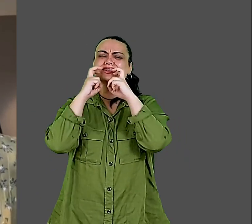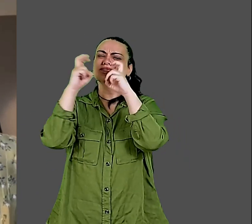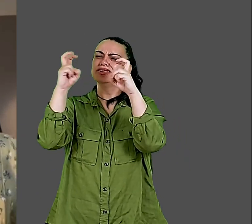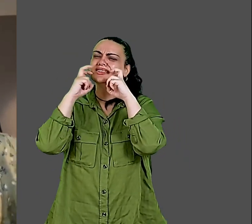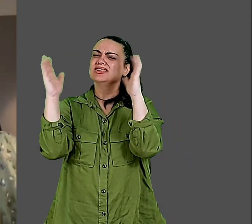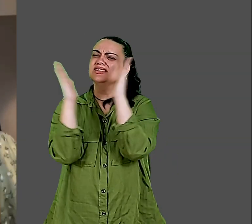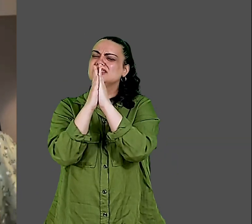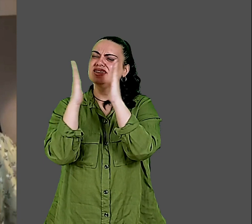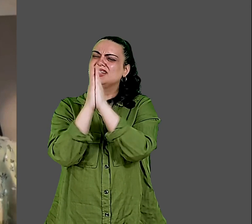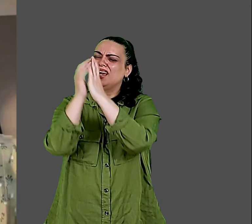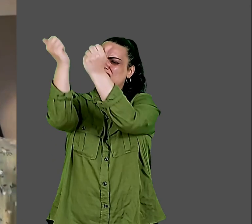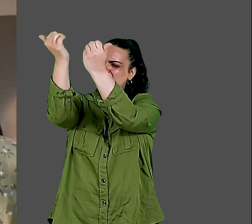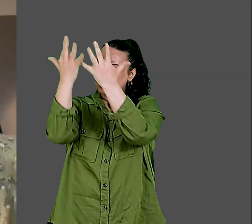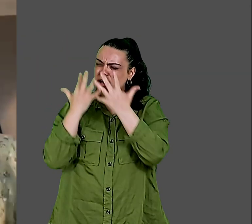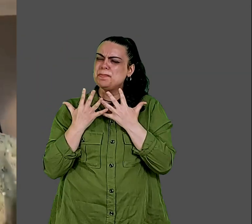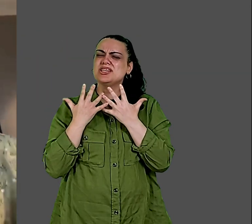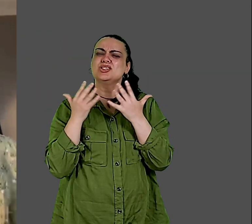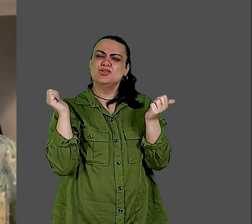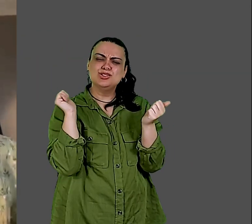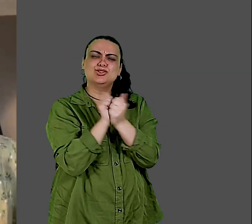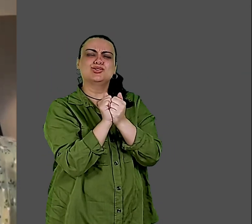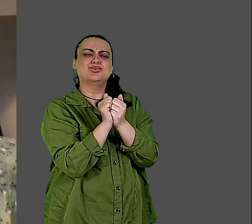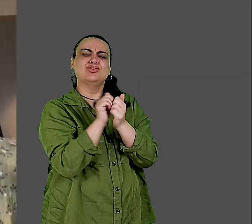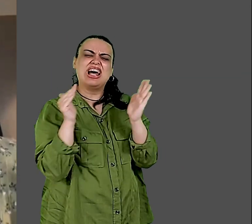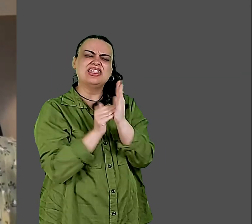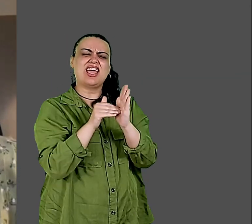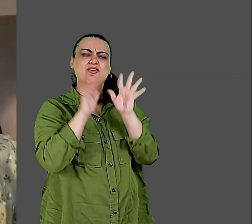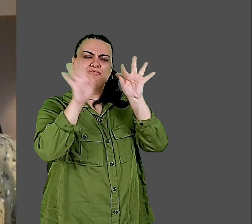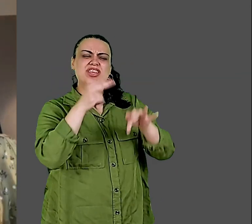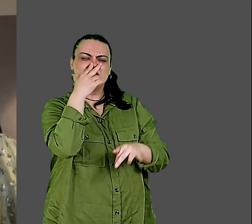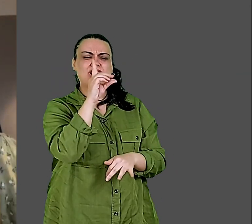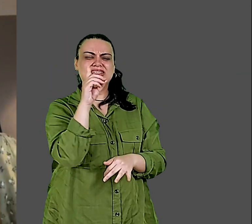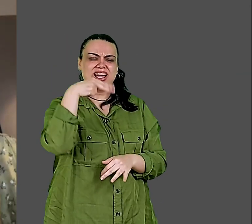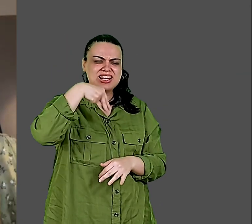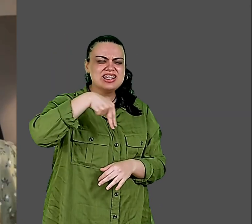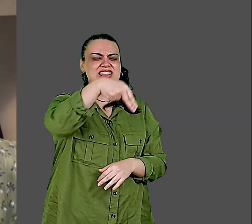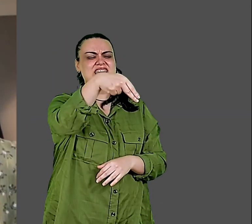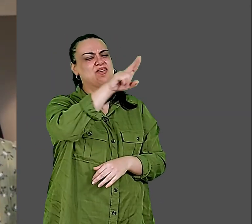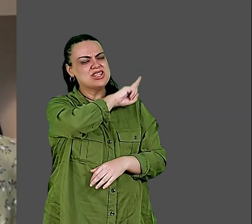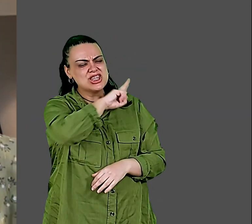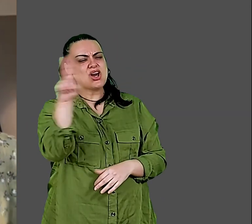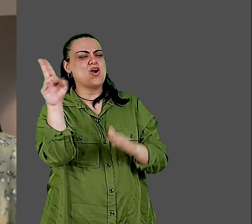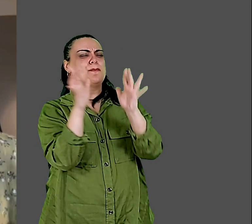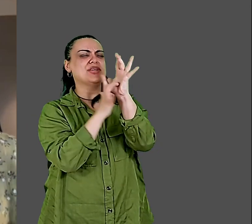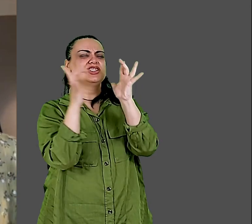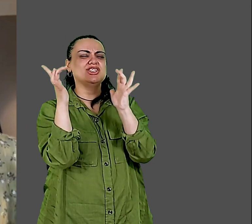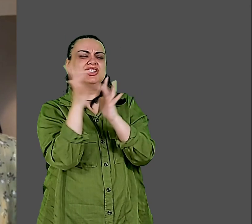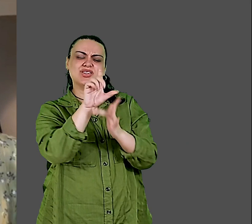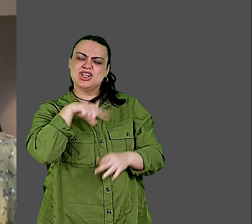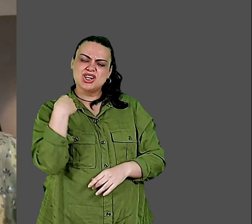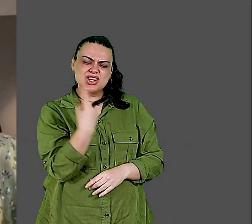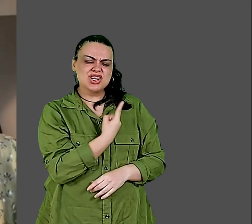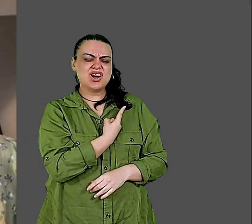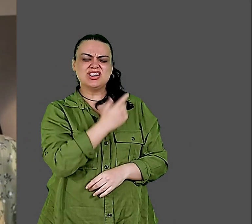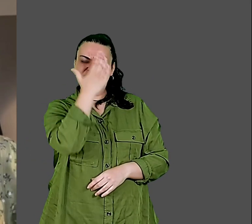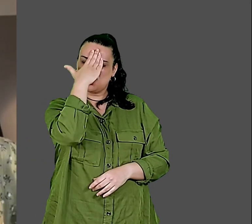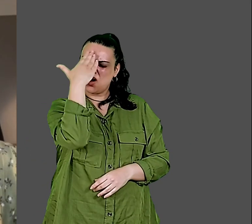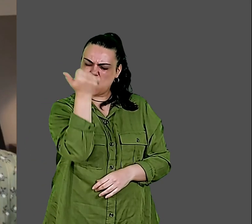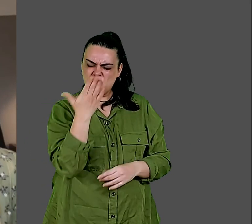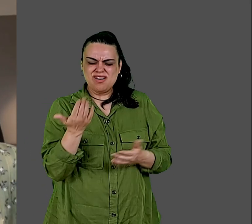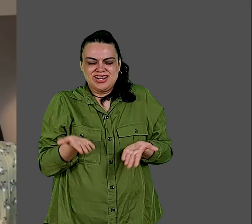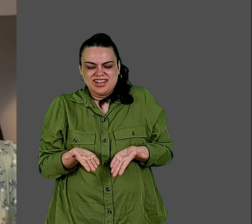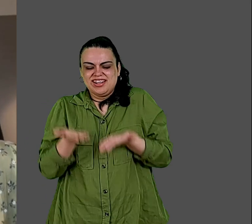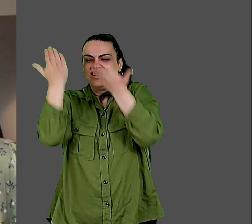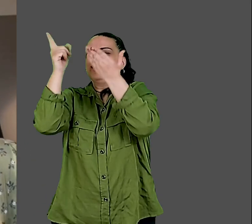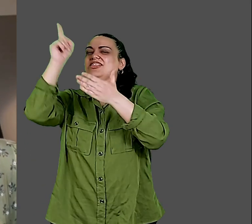com Daniel até o fim, em nome de Jesus. Que nós possamos honrar a honra que o Senhor tem